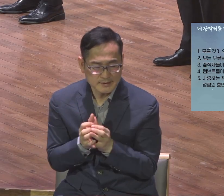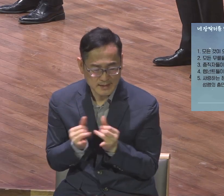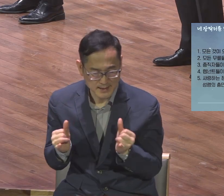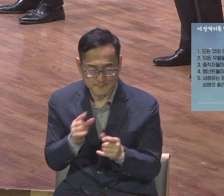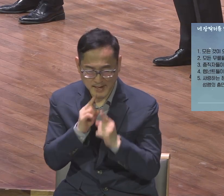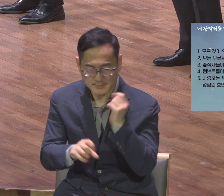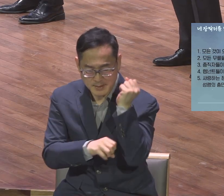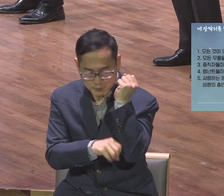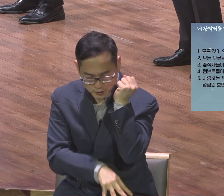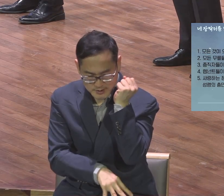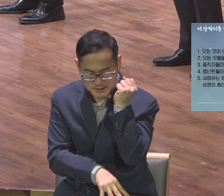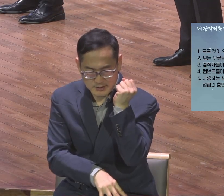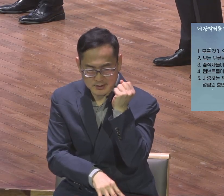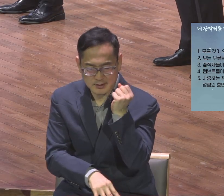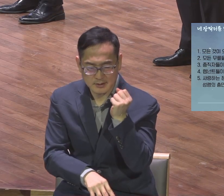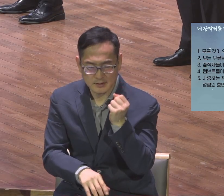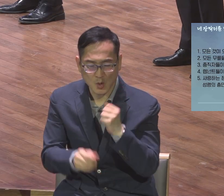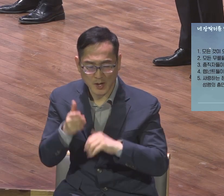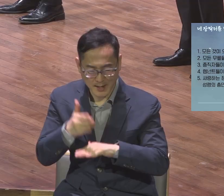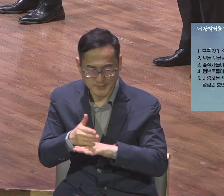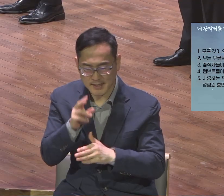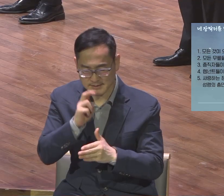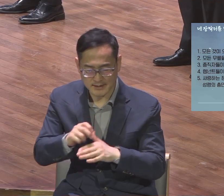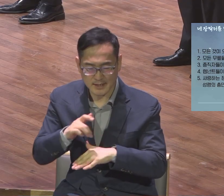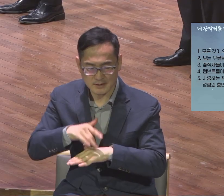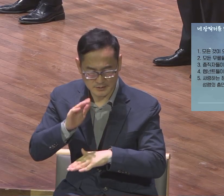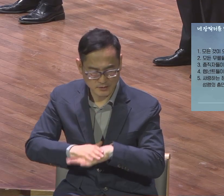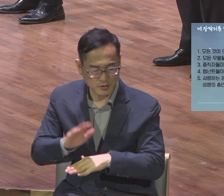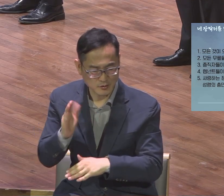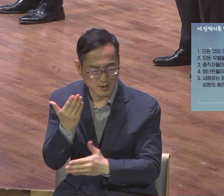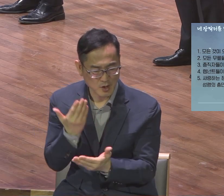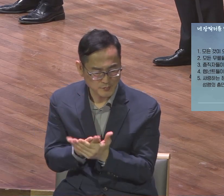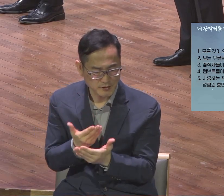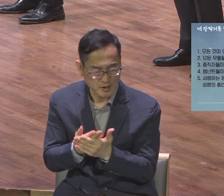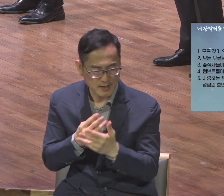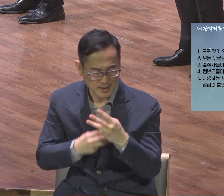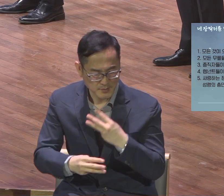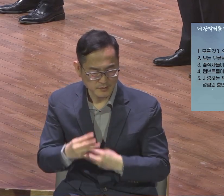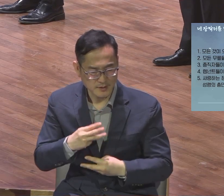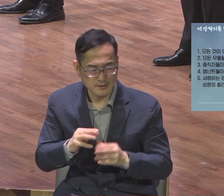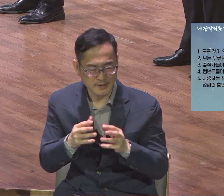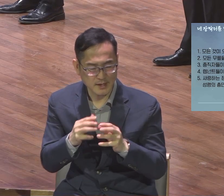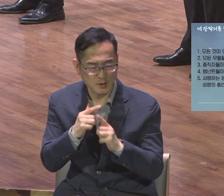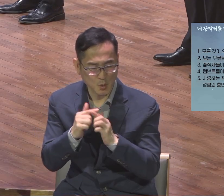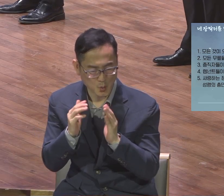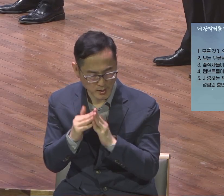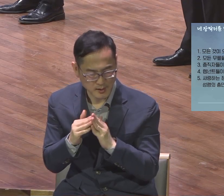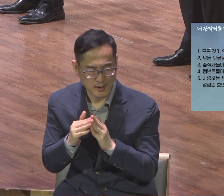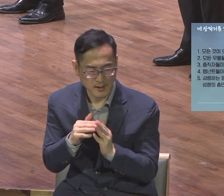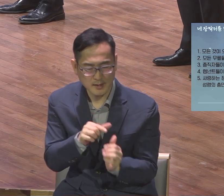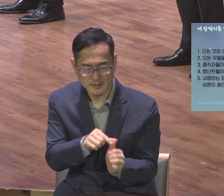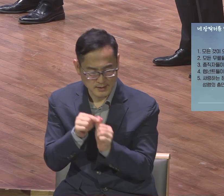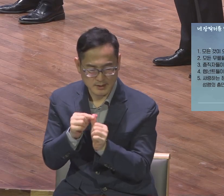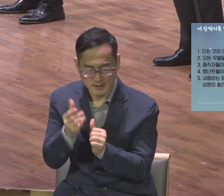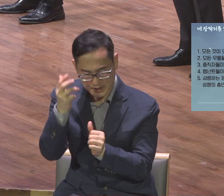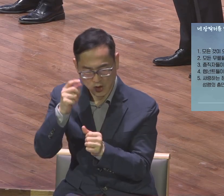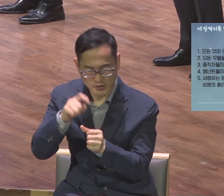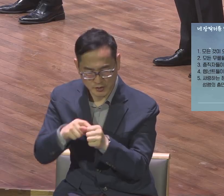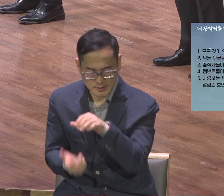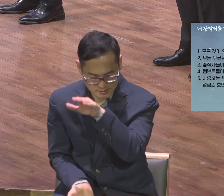내리게 하시고 모든 렘넌트들 영적 서밋 되게 하여 주시옵소서. 사랑하는 정원주 단임 목사님과 모든